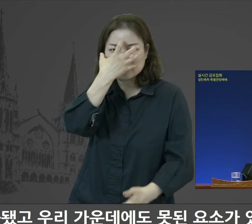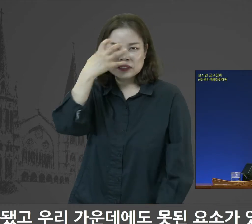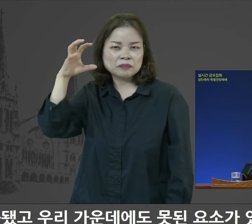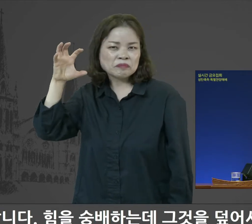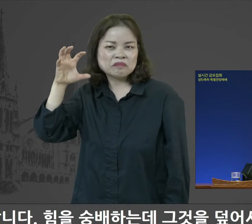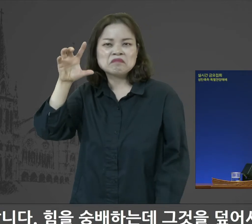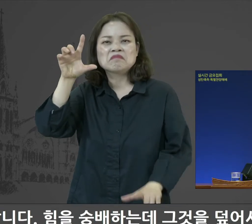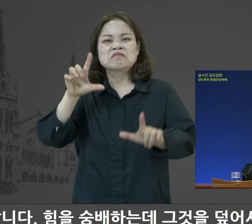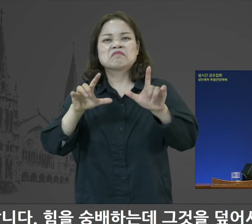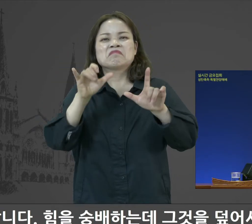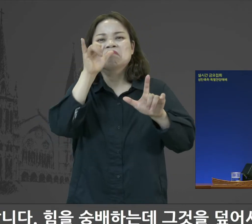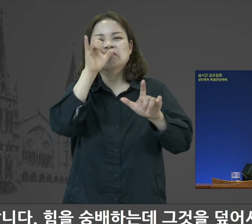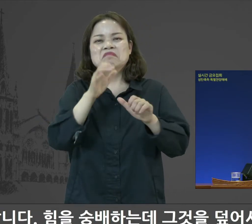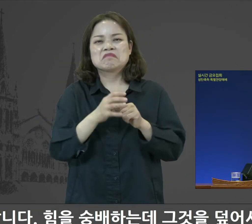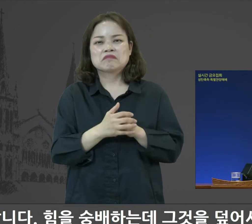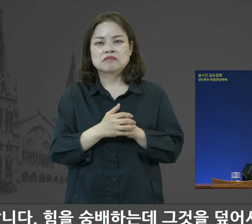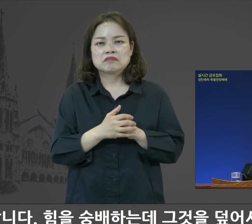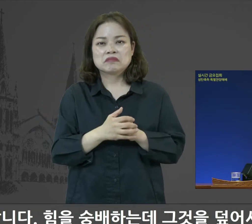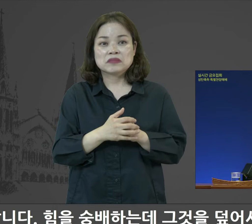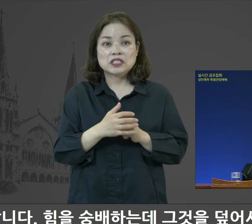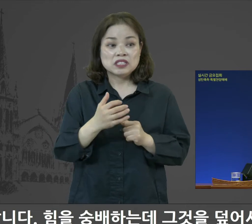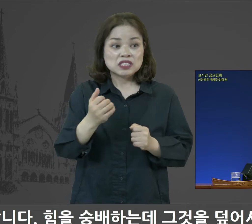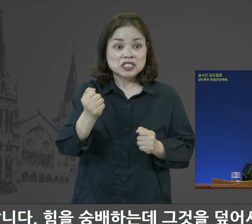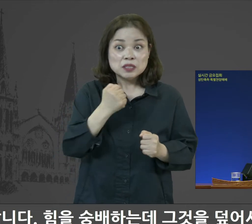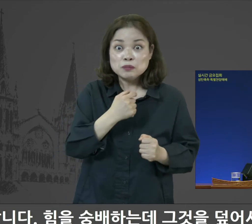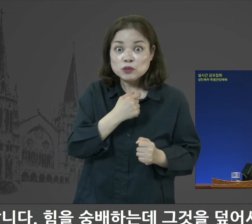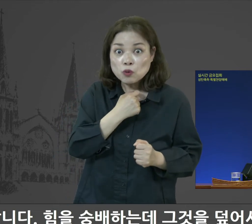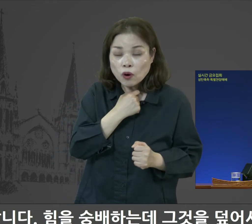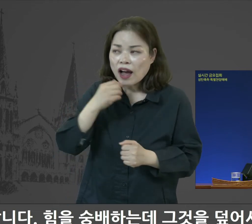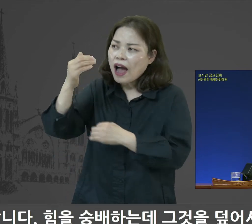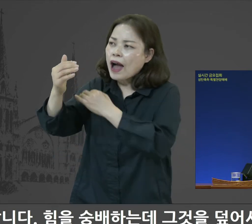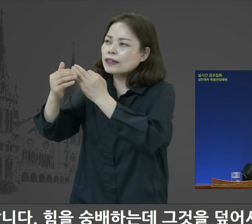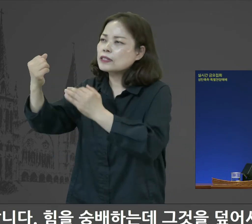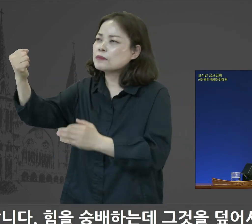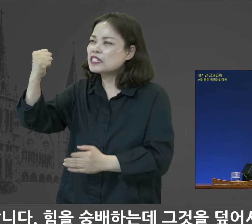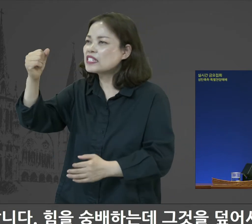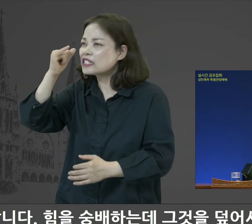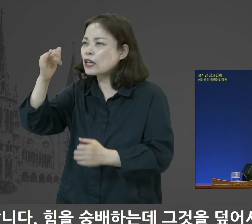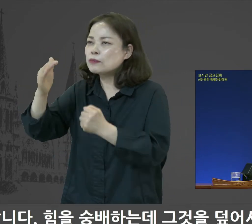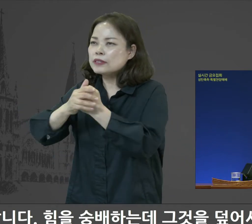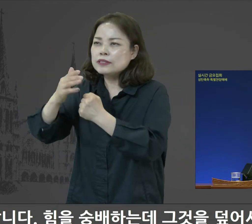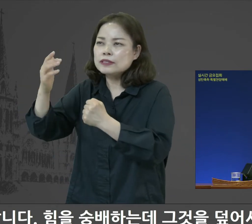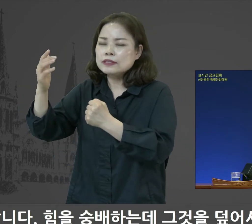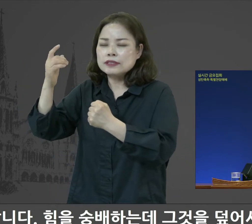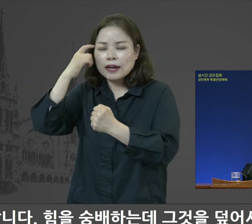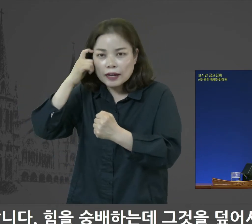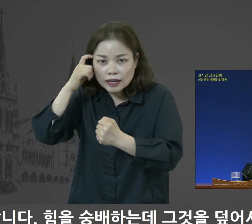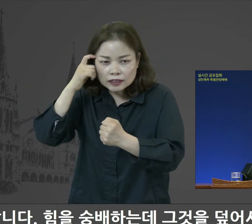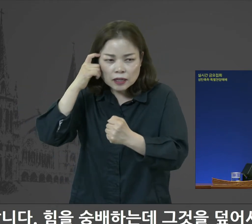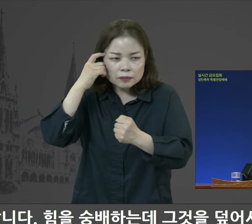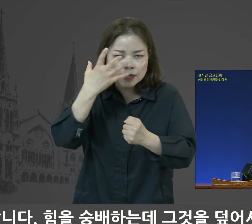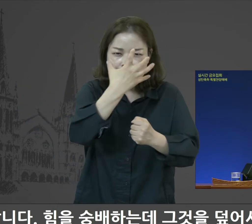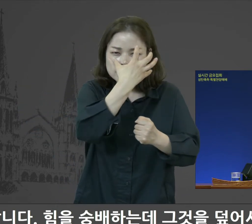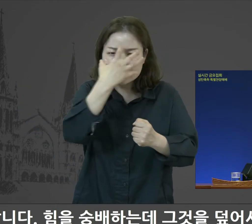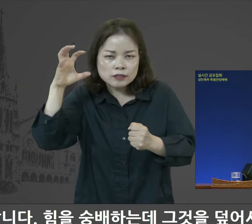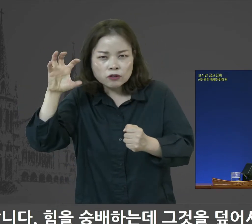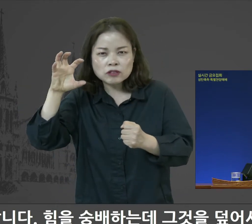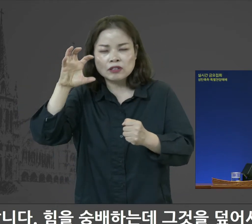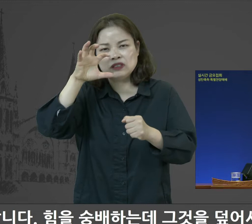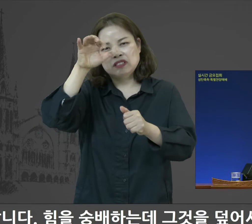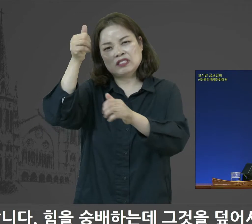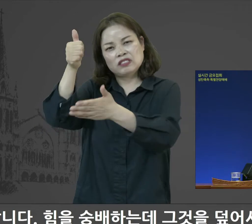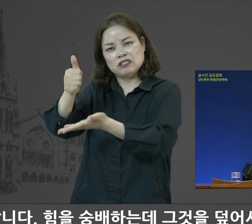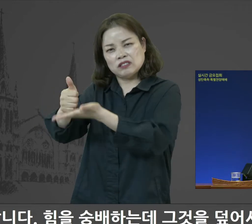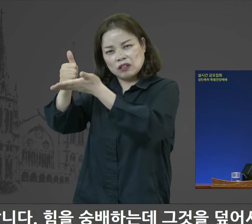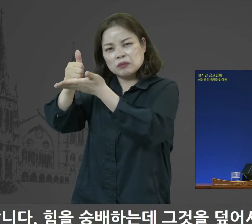있습니다. 사실은 힘을 추구하는데 하나님이 힘이 있다고 생각해서 그 하나님을 우리가 섬기는 이런 모습들이